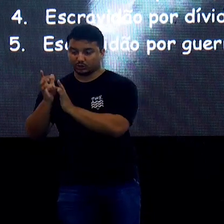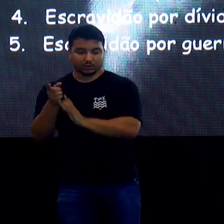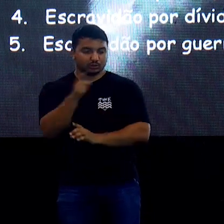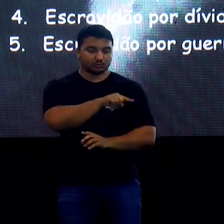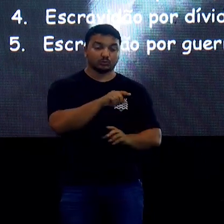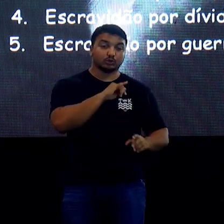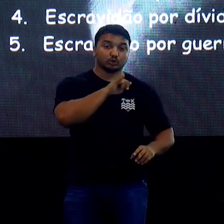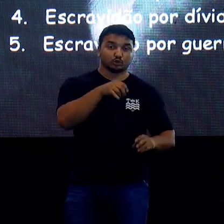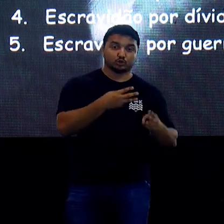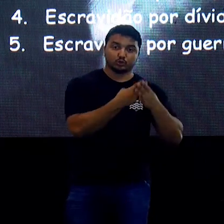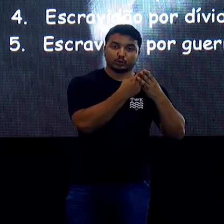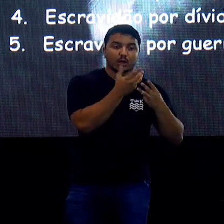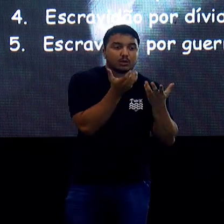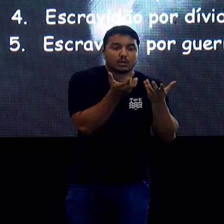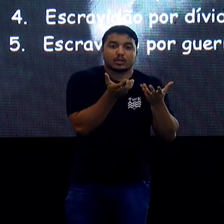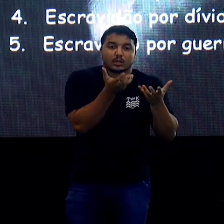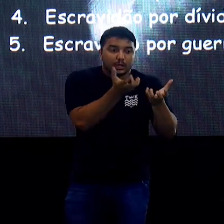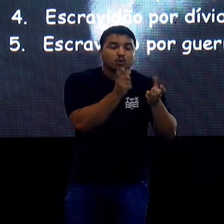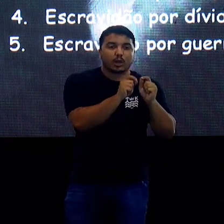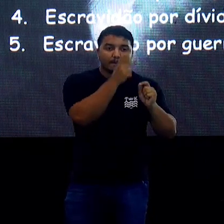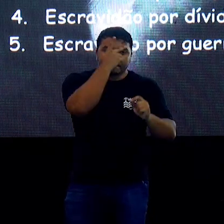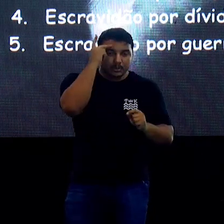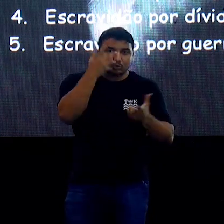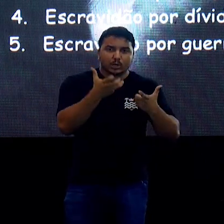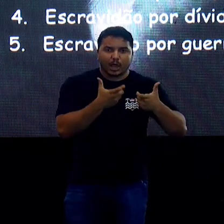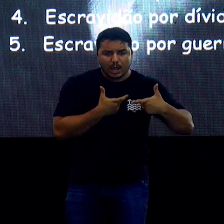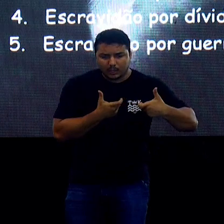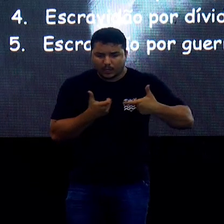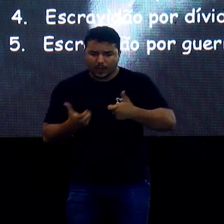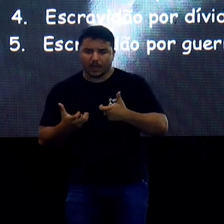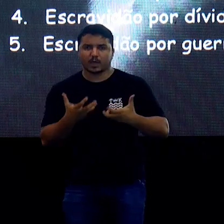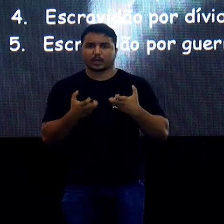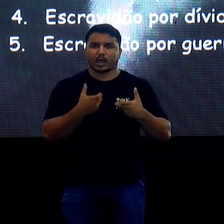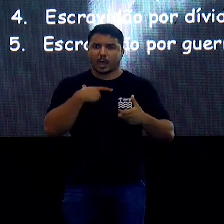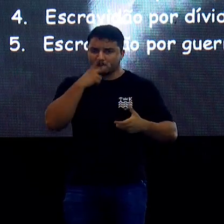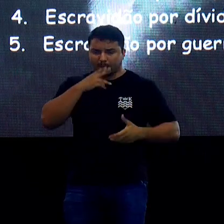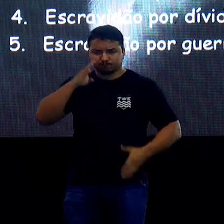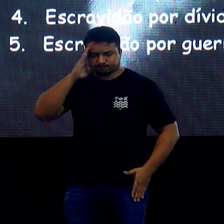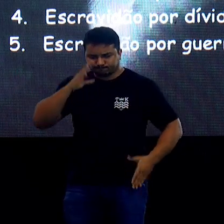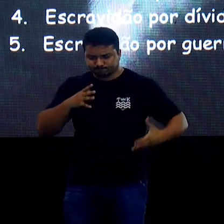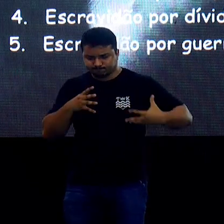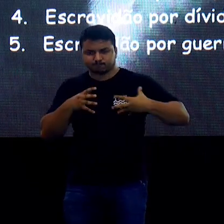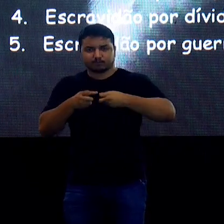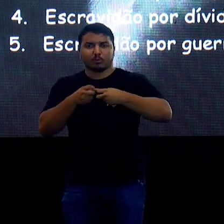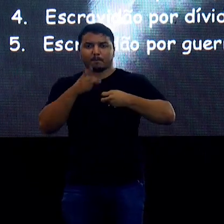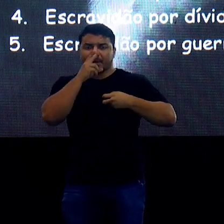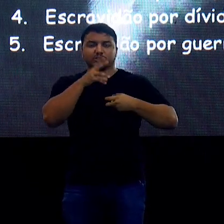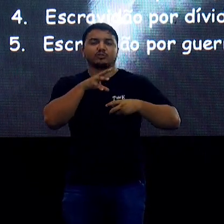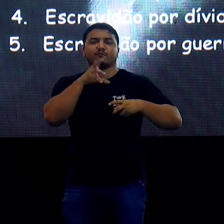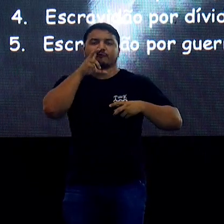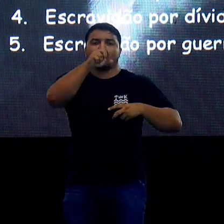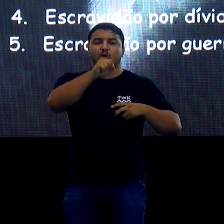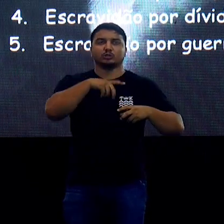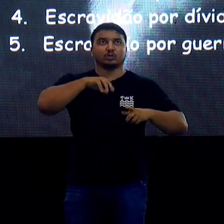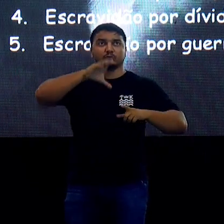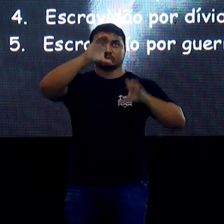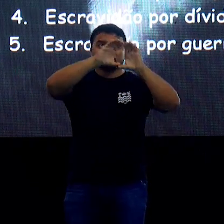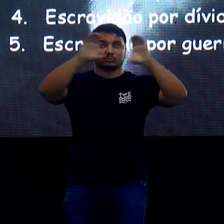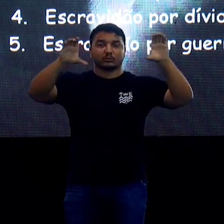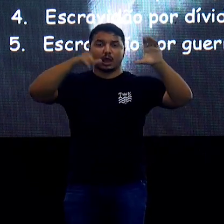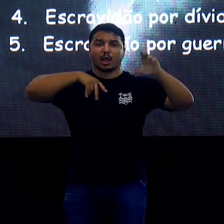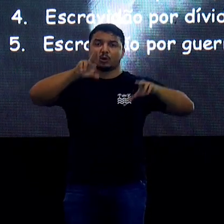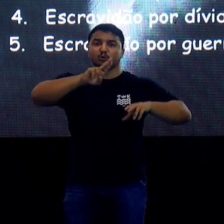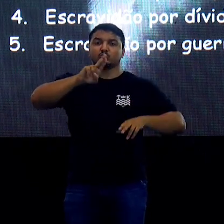Os judeus queriam um Messias guerreiro, militar, que viesse do céu com